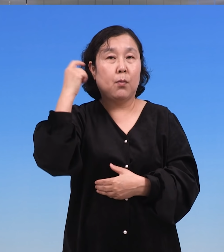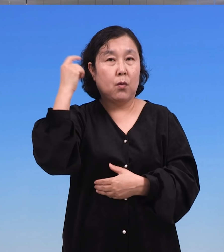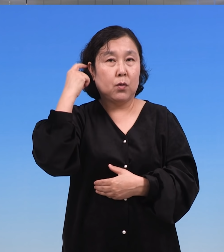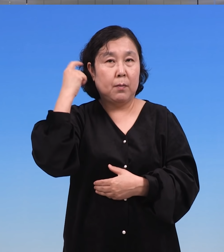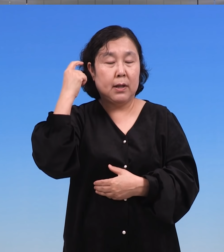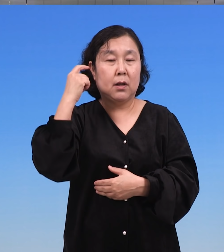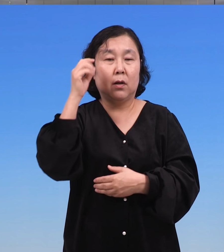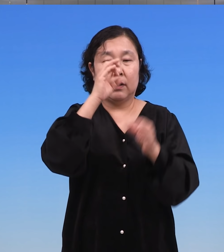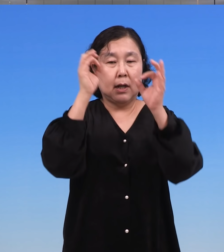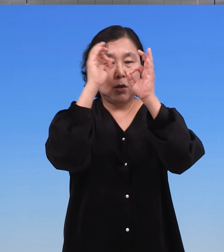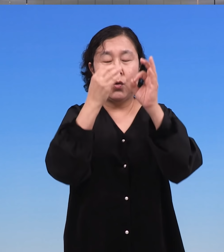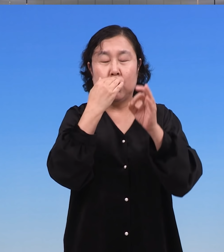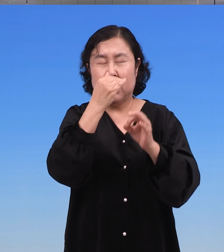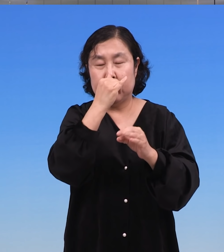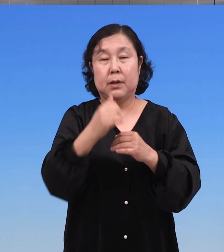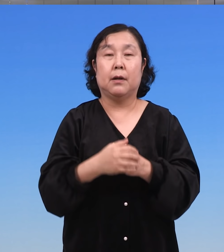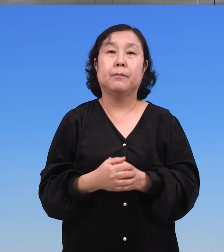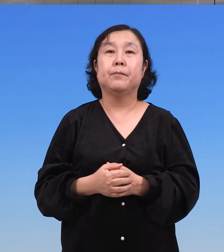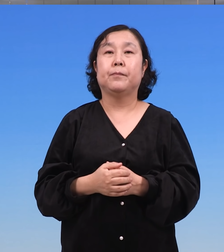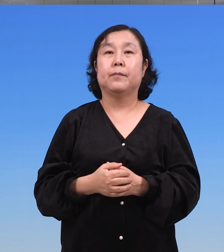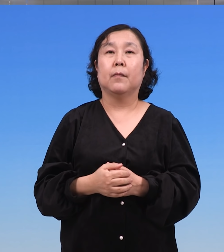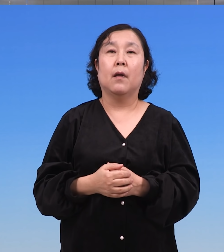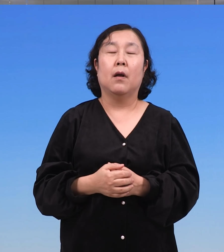13장 24절에서 찾습니다.